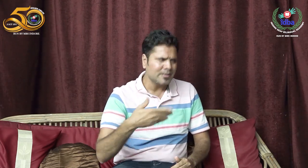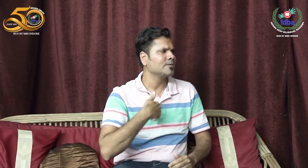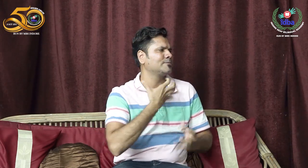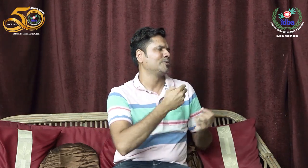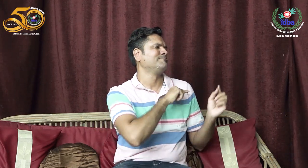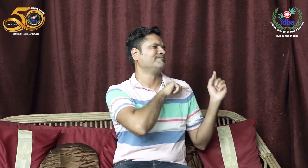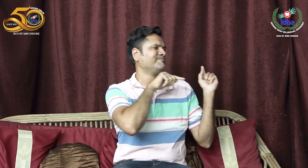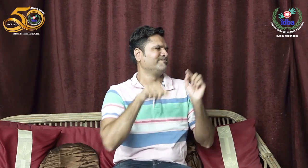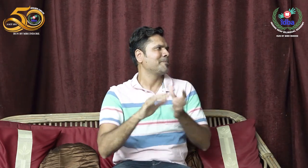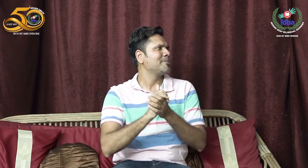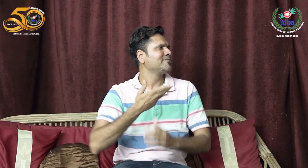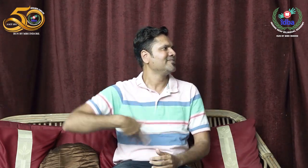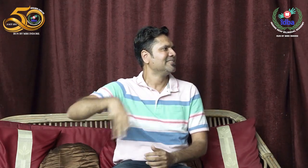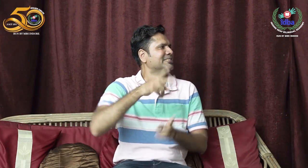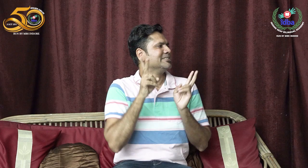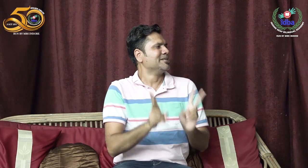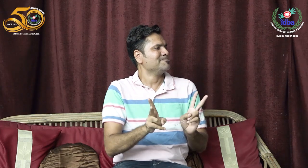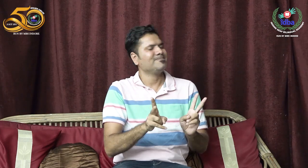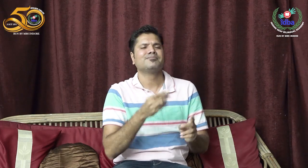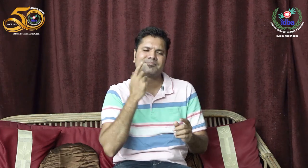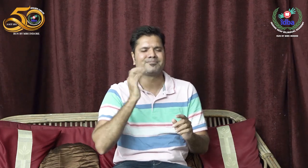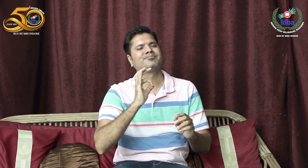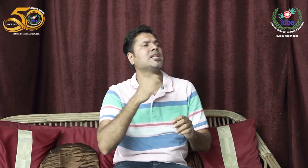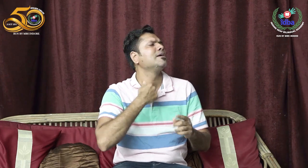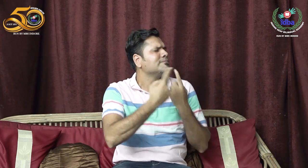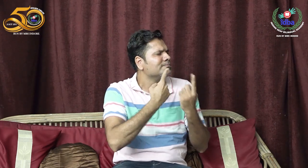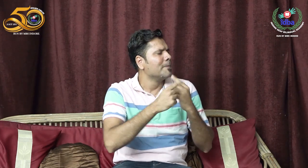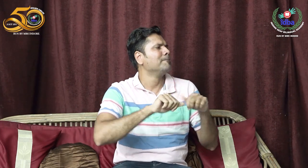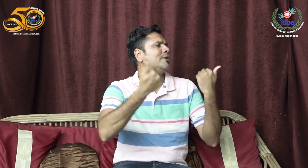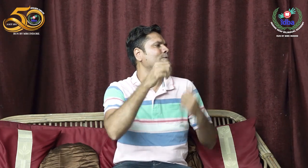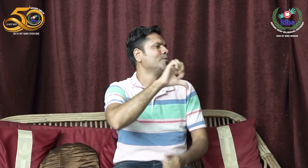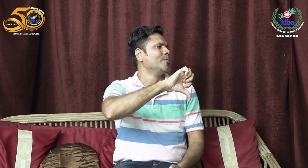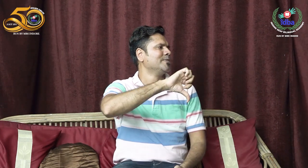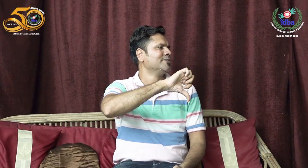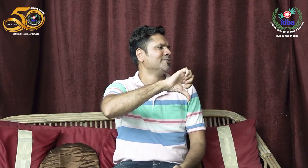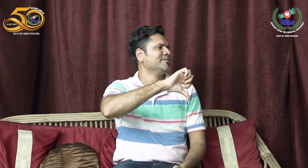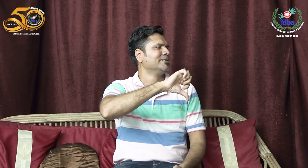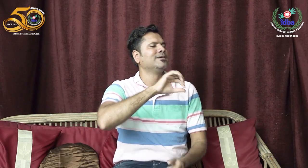फिर मेरे जो फ्रेंड्स थे उनसे मेरी बातें हुई और फिर मैं यहीं रुक गया, मैं यहीं रह गया।